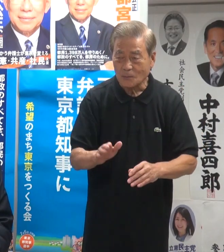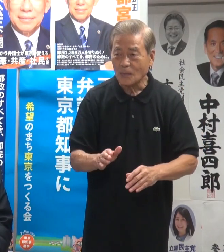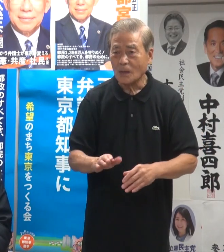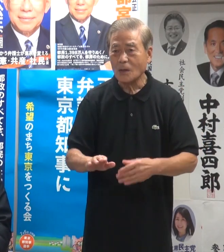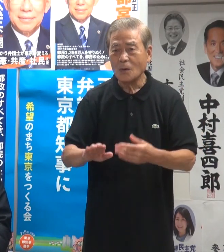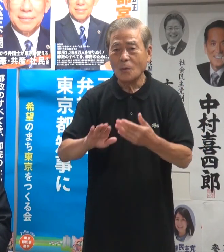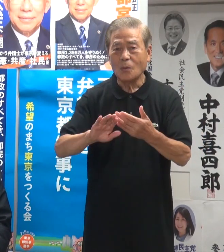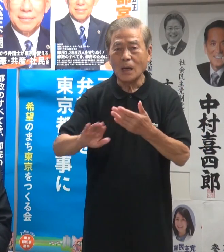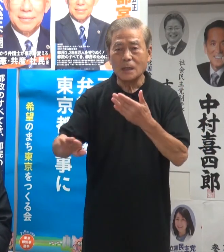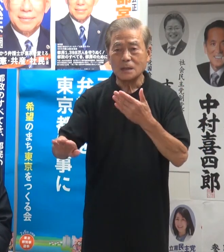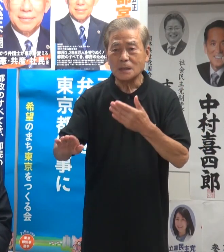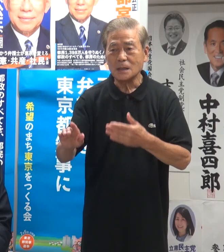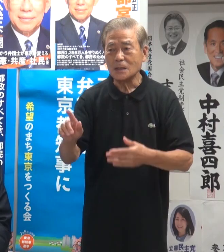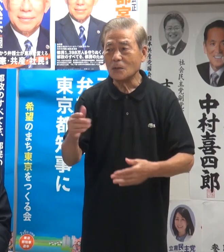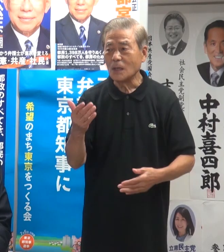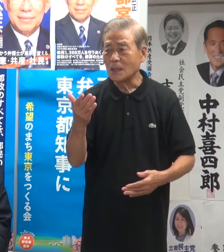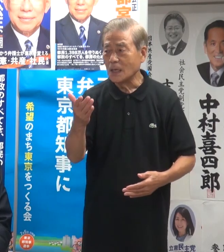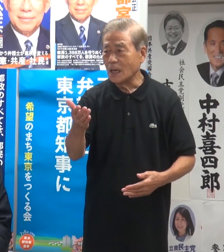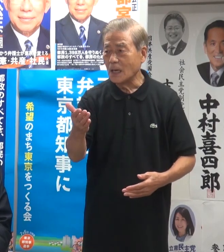他にいかがでしょうか。